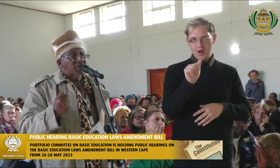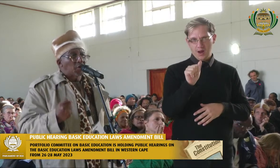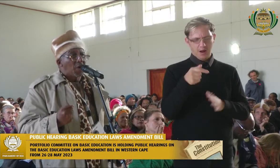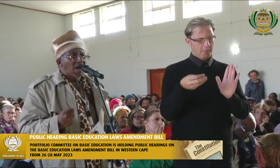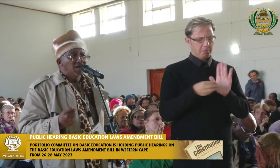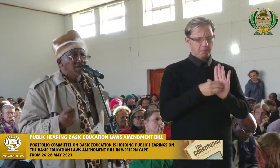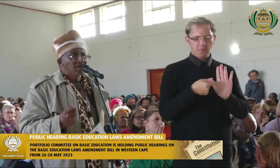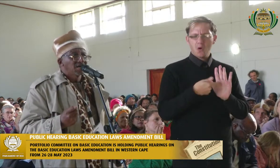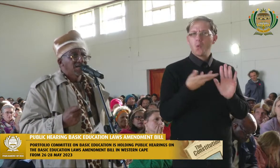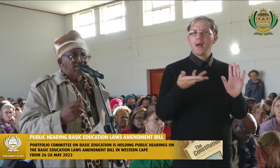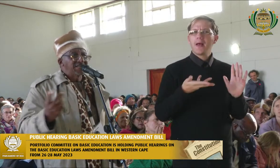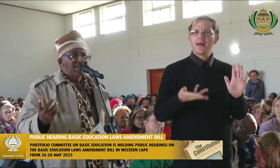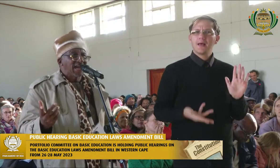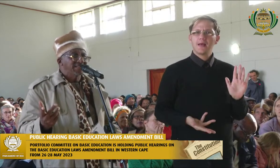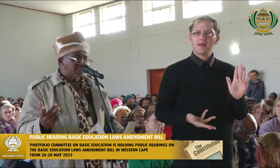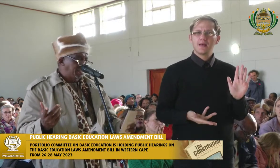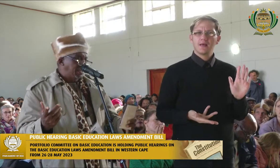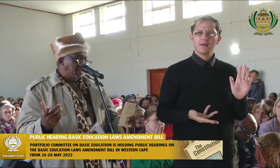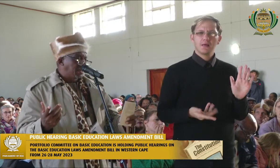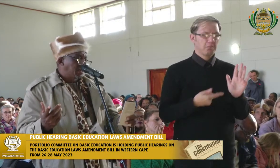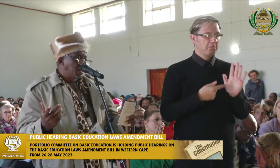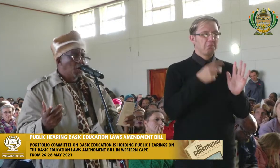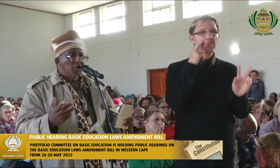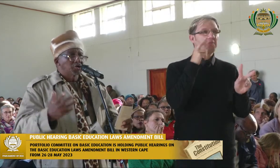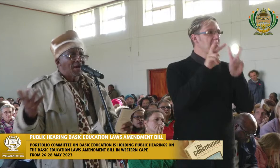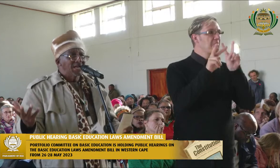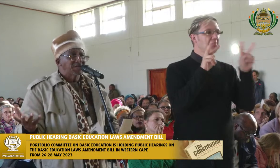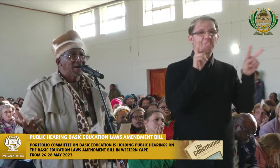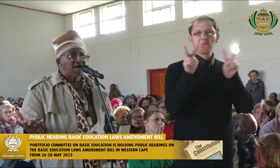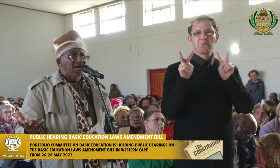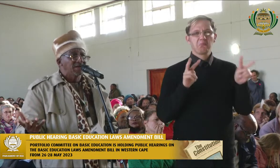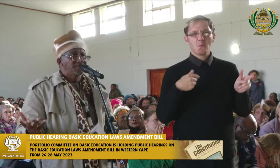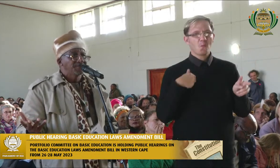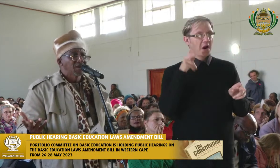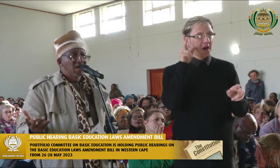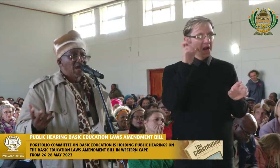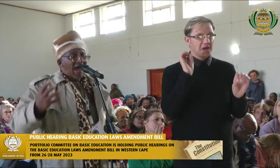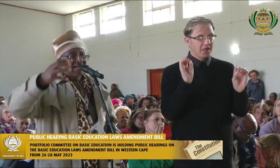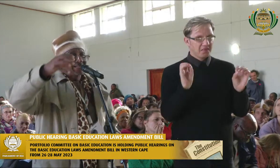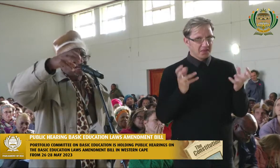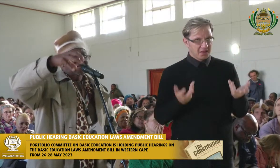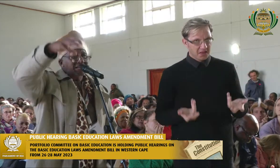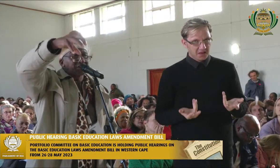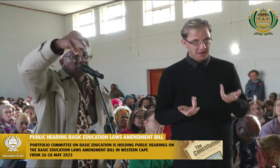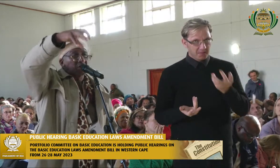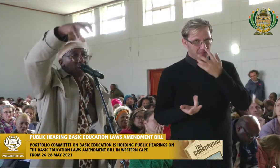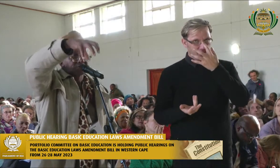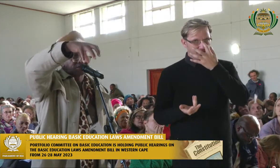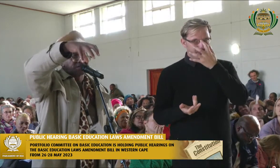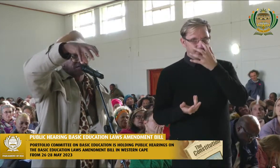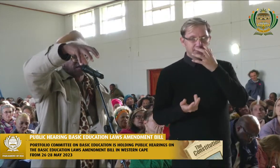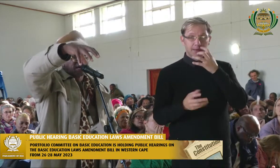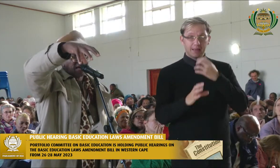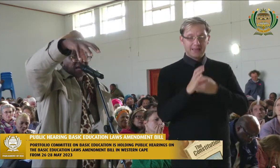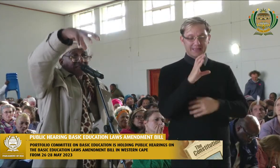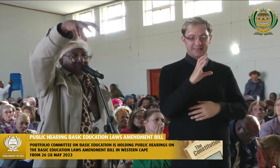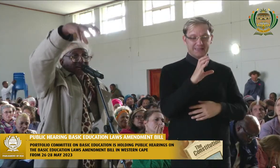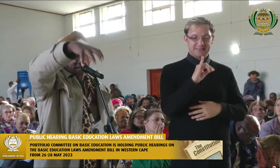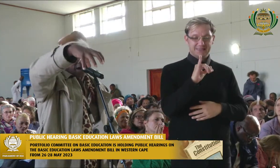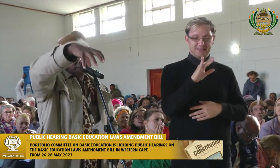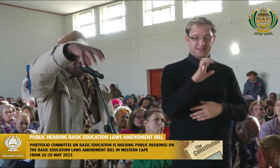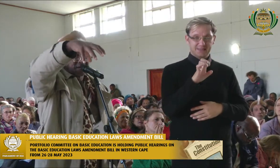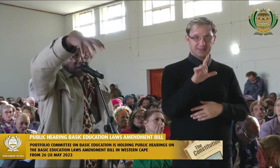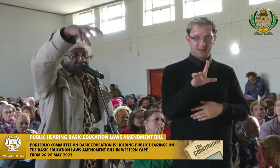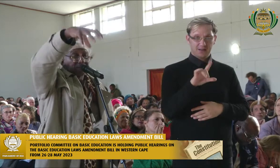Waar is Kretua? Sy is nergens te sien nie. Ons hoor niks van haar. Hulle het eerder Sissel John Rhodes